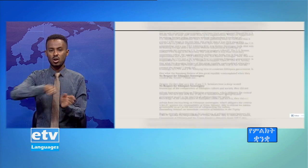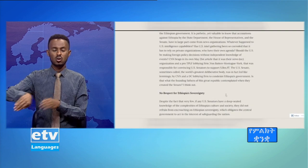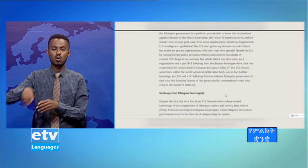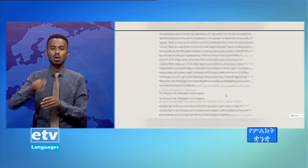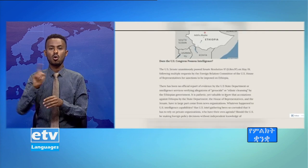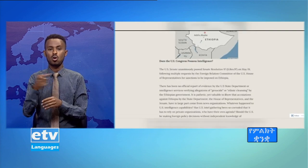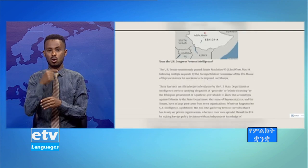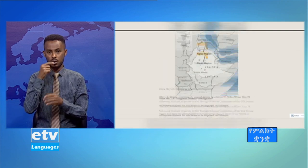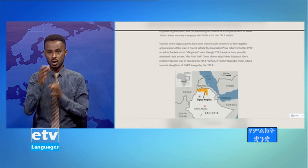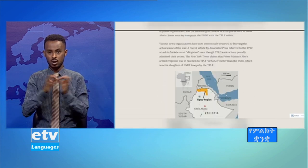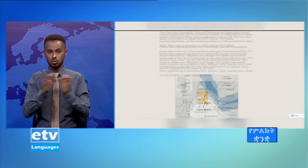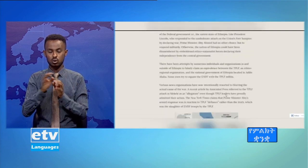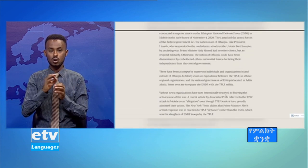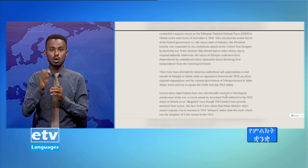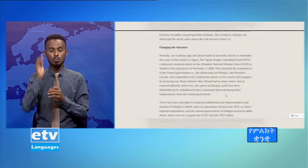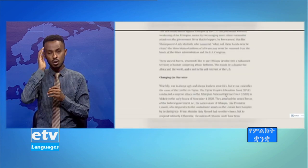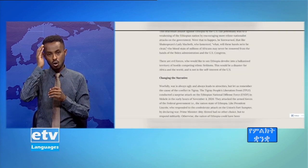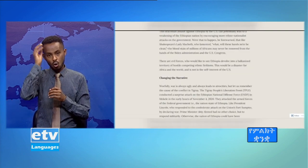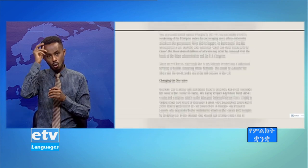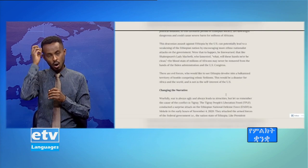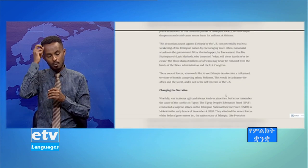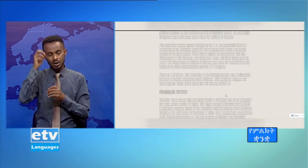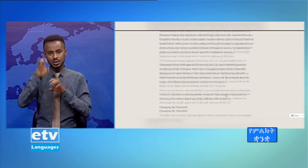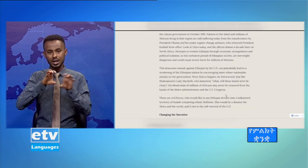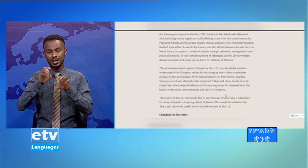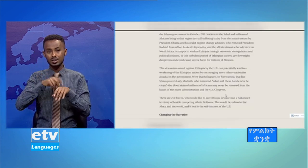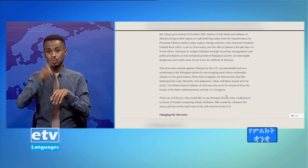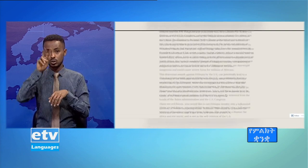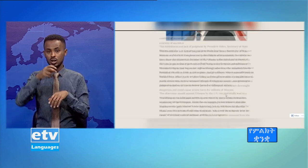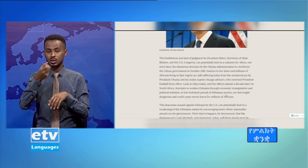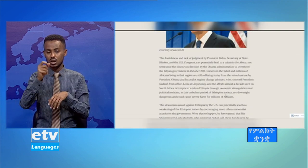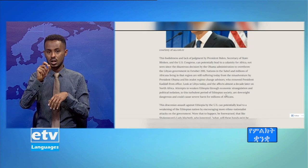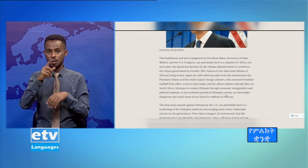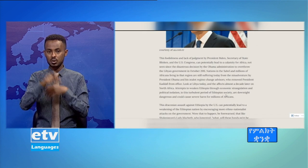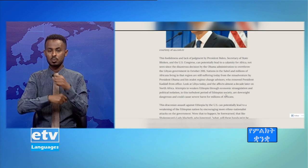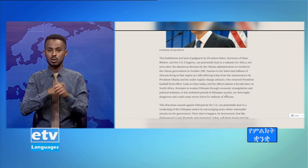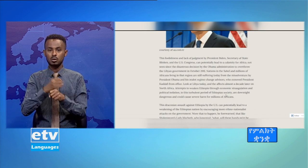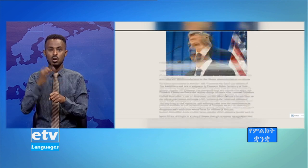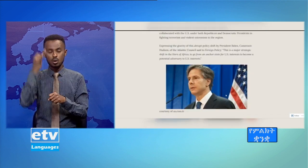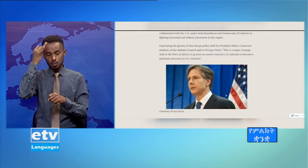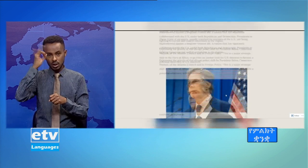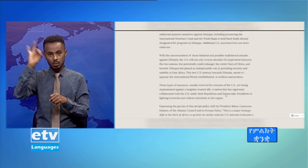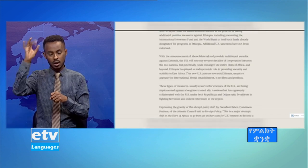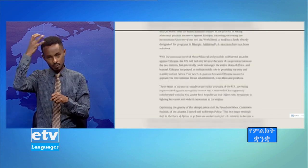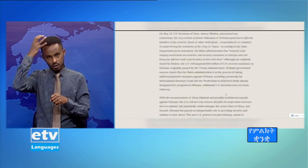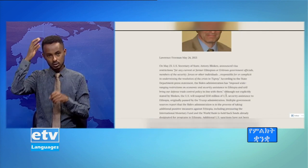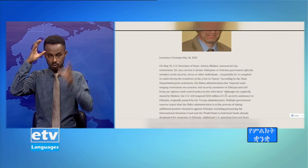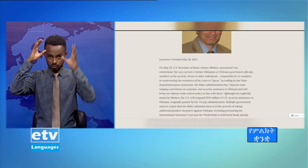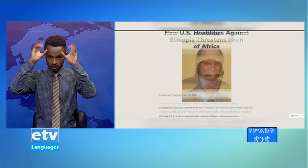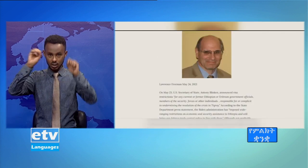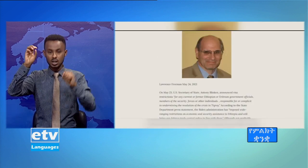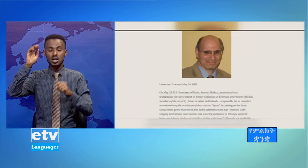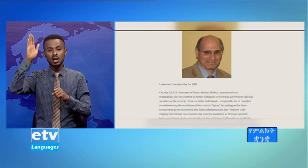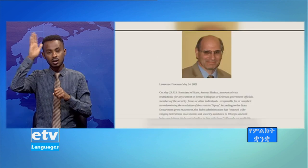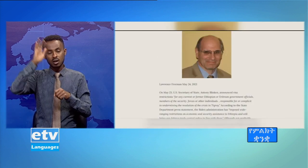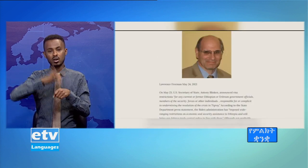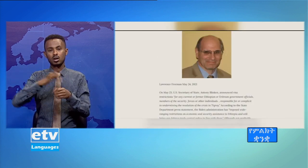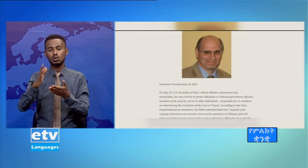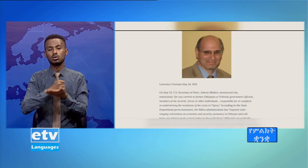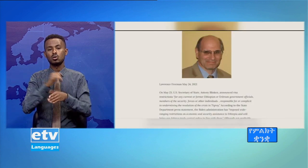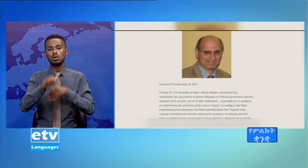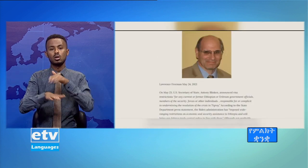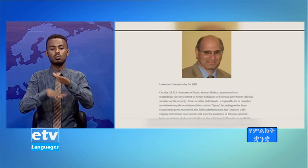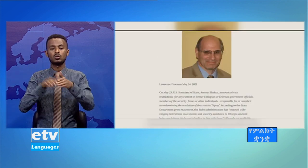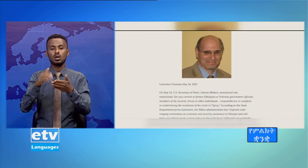ነው የሚገልጹት። በባራክ ኦባማ አስተዳደር ጊዜ በ2011 ዓ.ም በሊቢያ መንግስት በፕሬዝዳንት ጋዳፊ ላይ ከተወሰደው እርምጃ